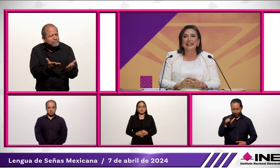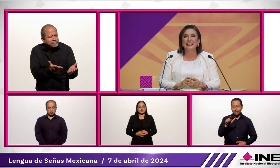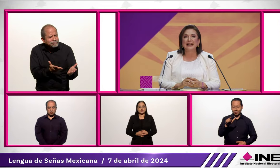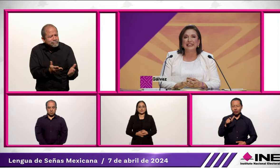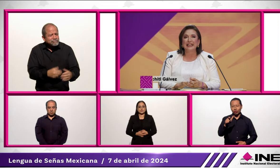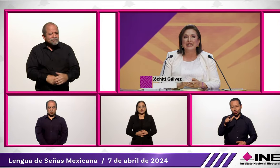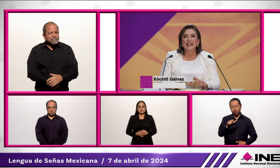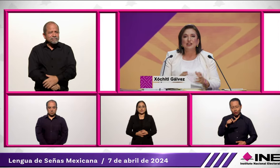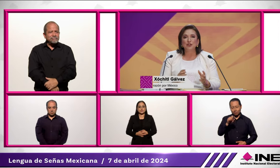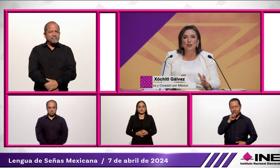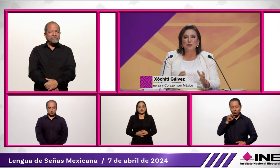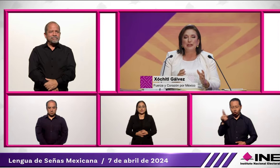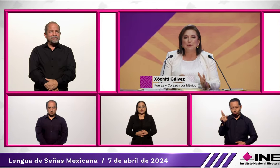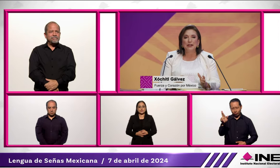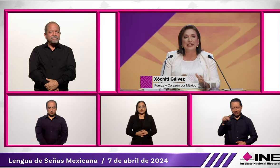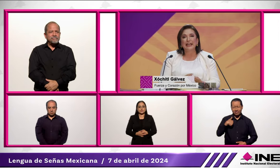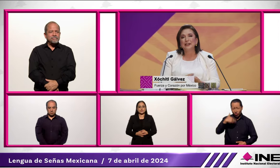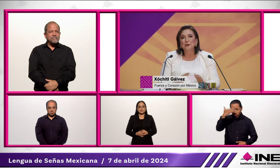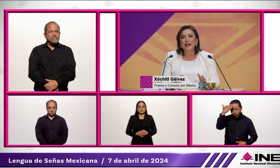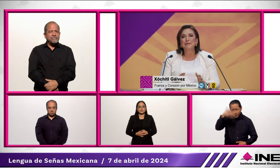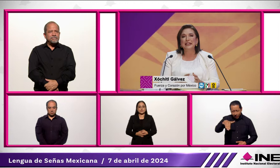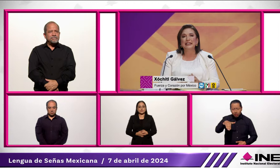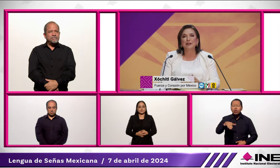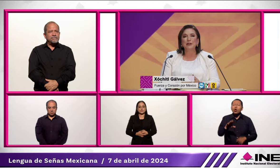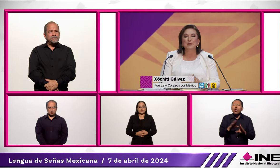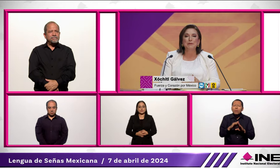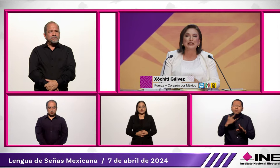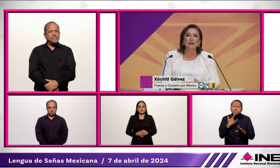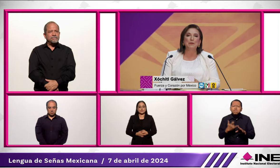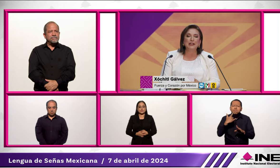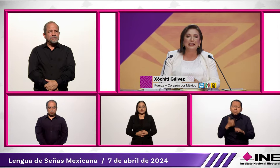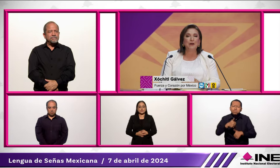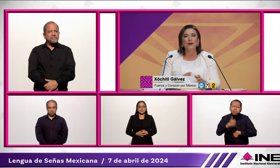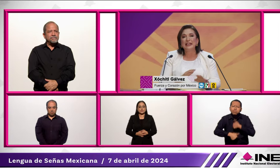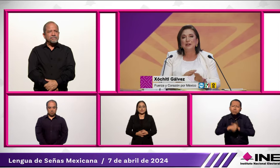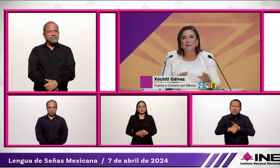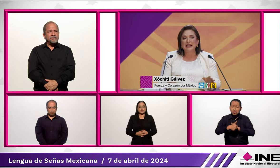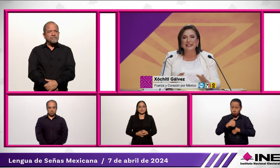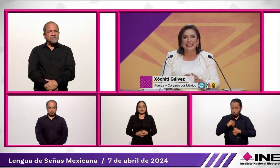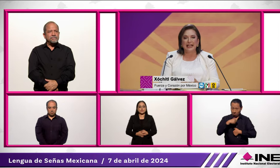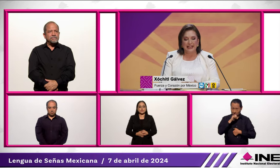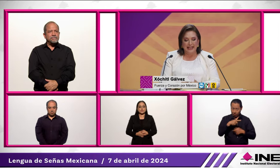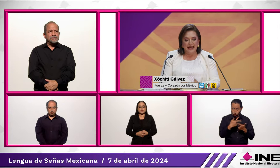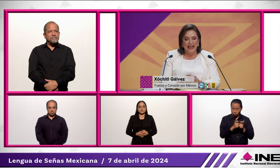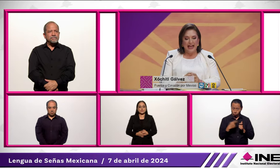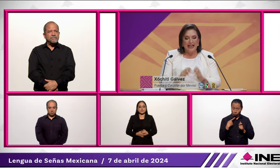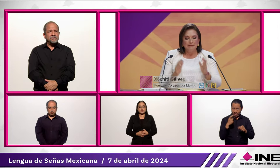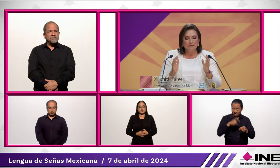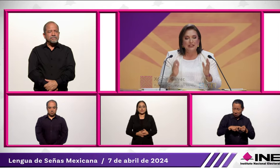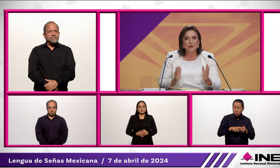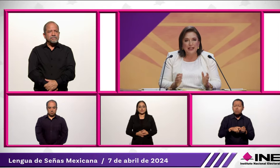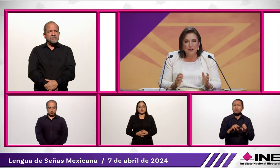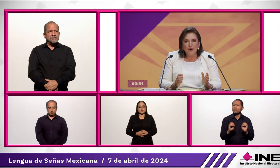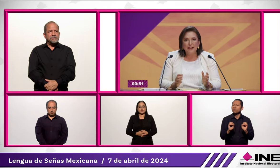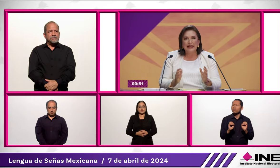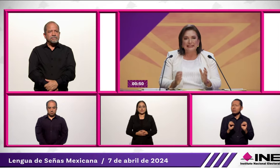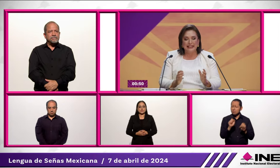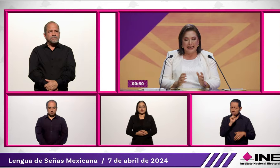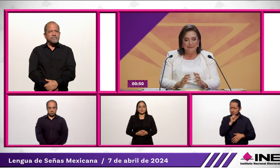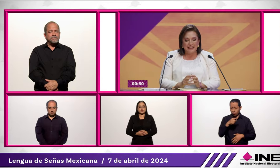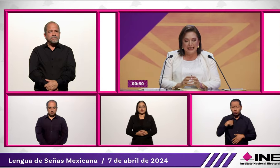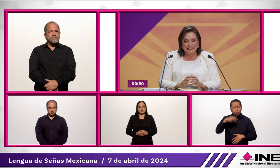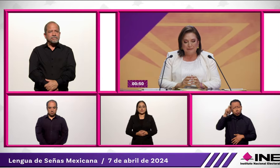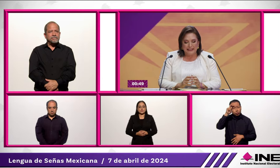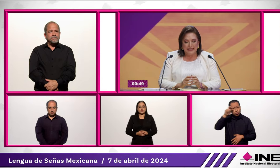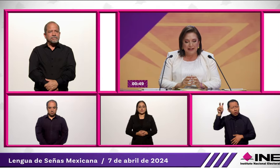cuesta salir adelante. Soy una mujer que nunca ha militado en ningún partido político y no militaré. Mi sueño es